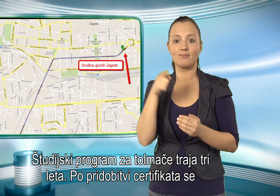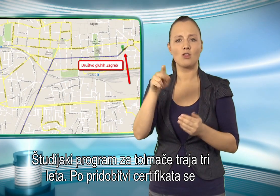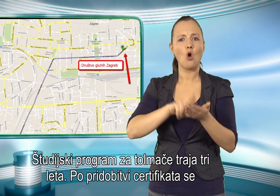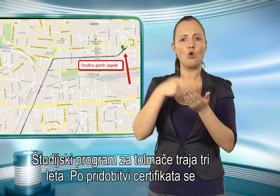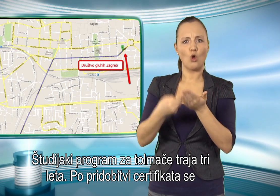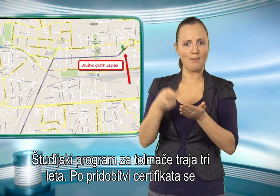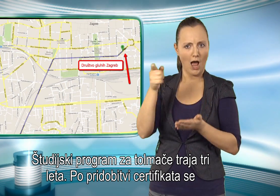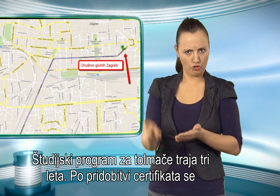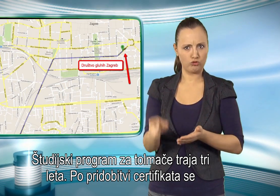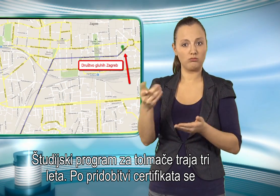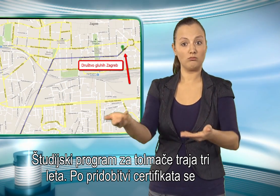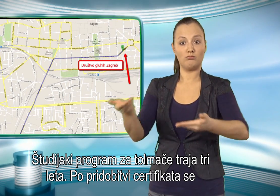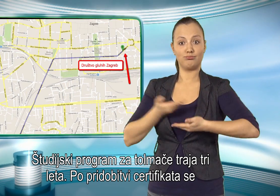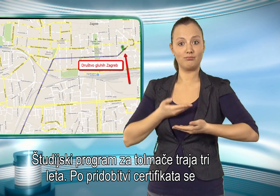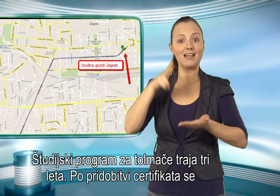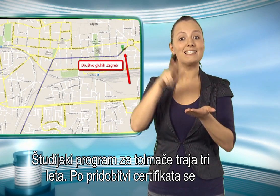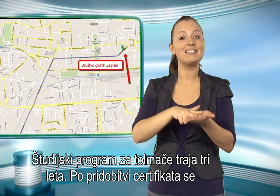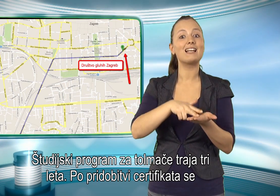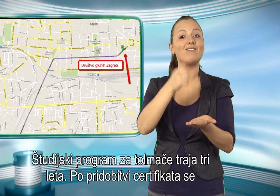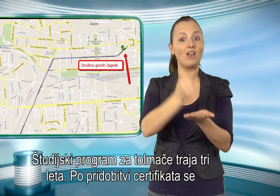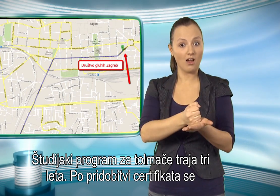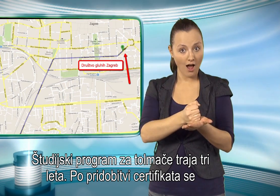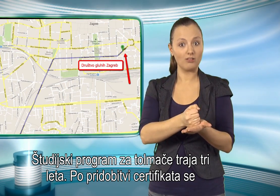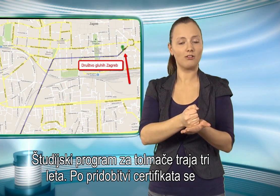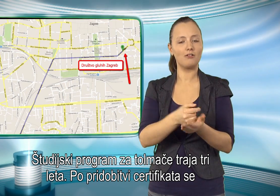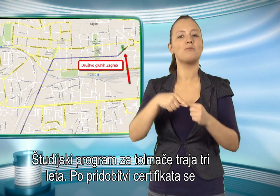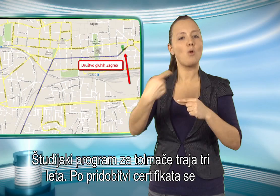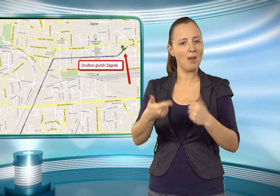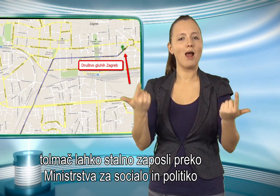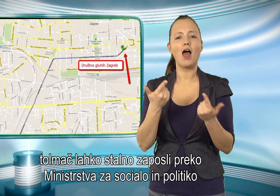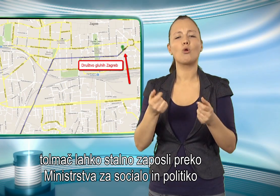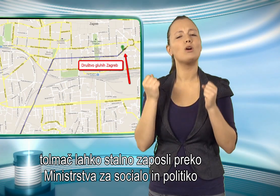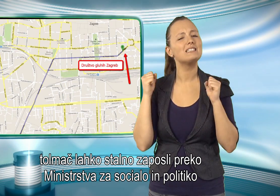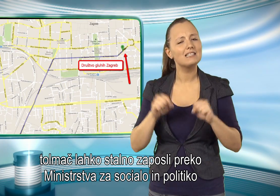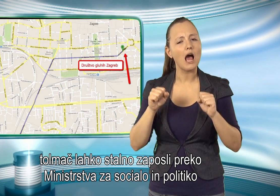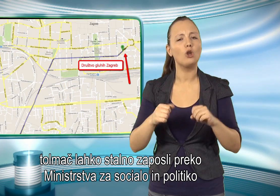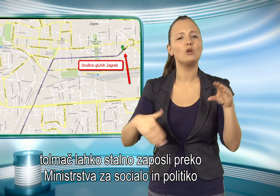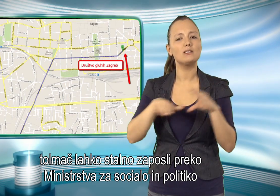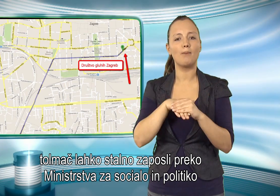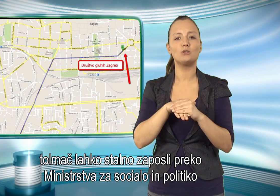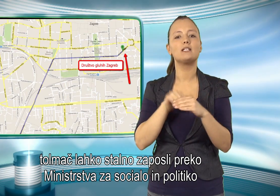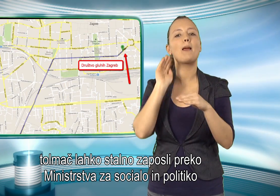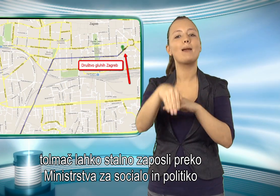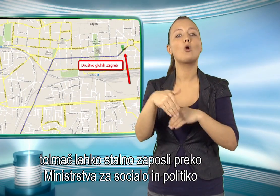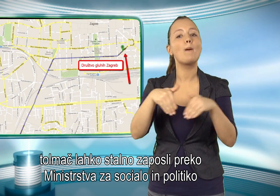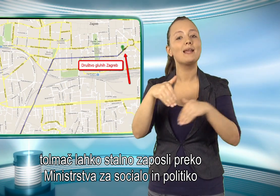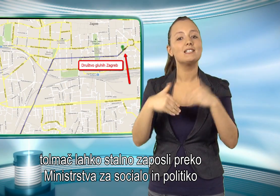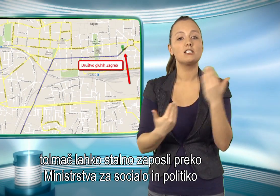Po pridobitvi certifikata se tolmač lahko stalno zaposli preko Ministrstva za socialo in politiko mladih v enem od društev